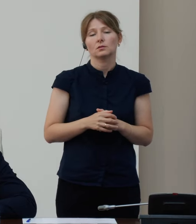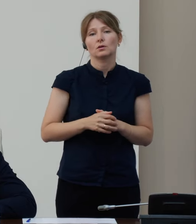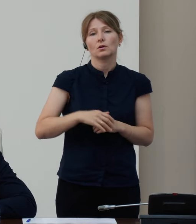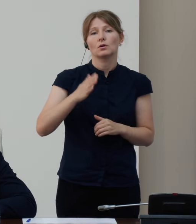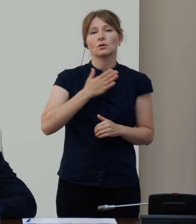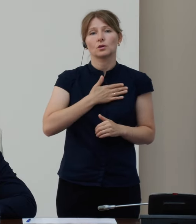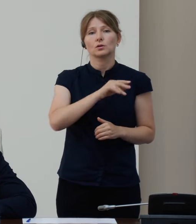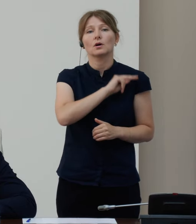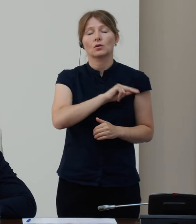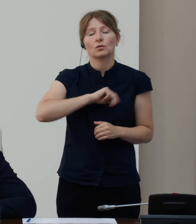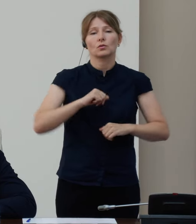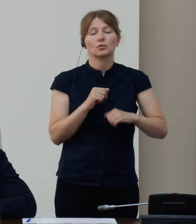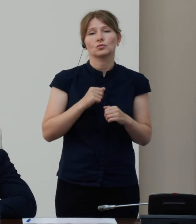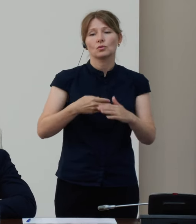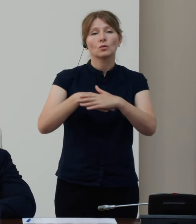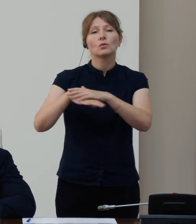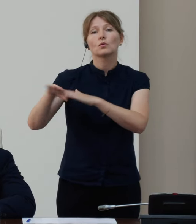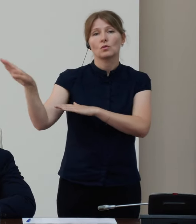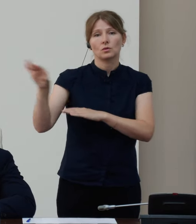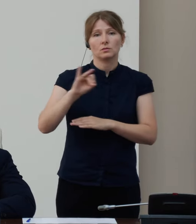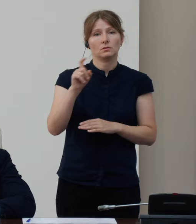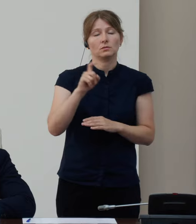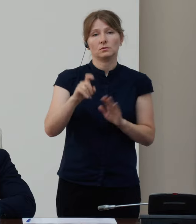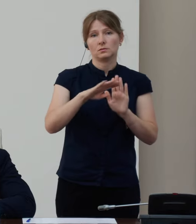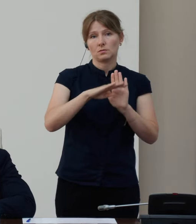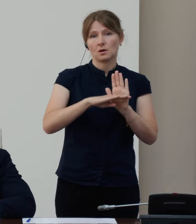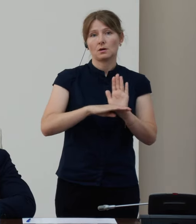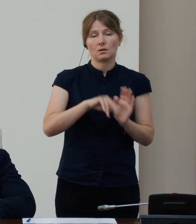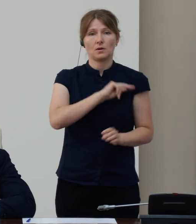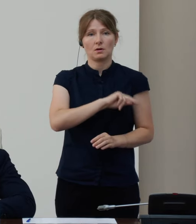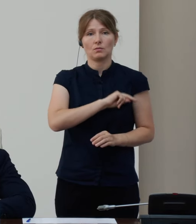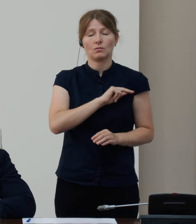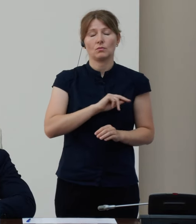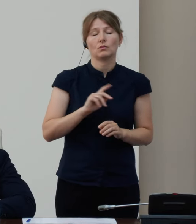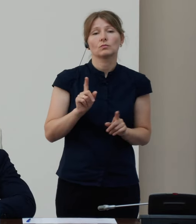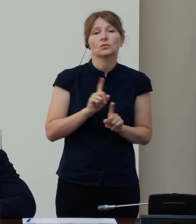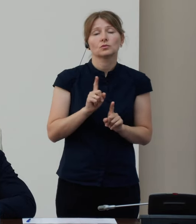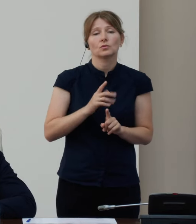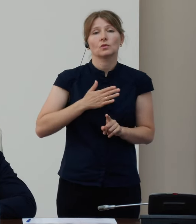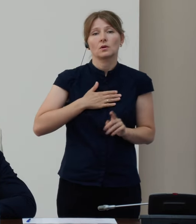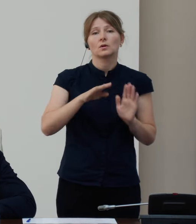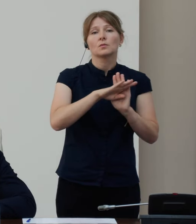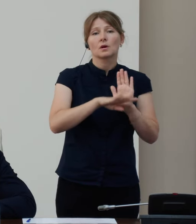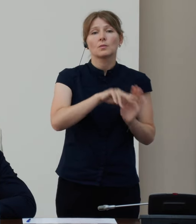colegii și colegii noastre pleacă din sistem. Deci este un sistem destul de... este supus unor